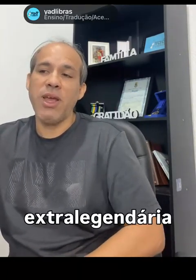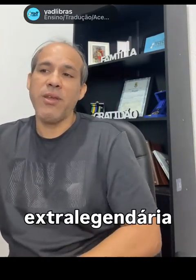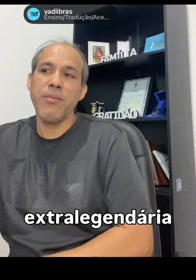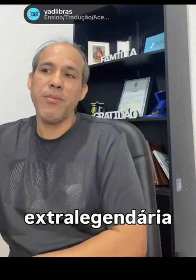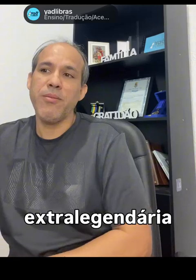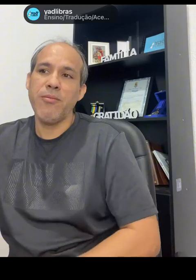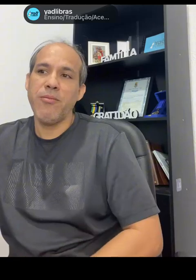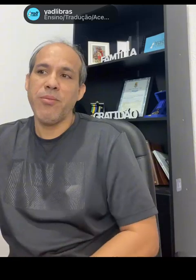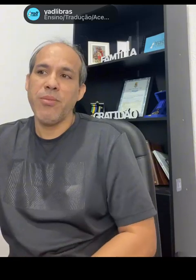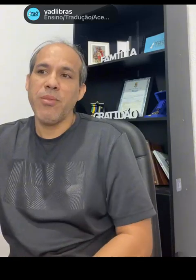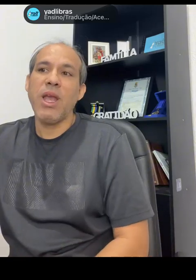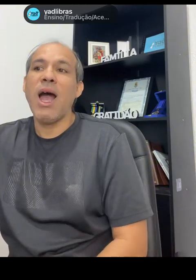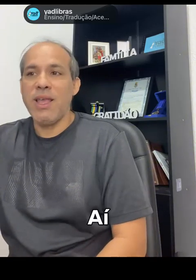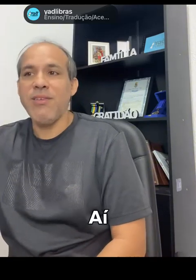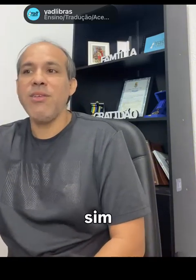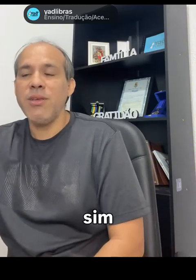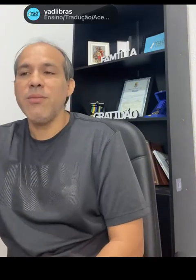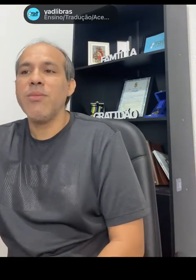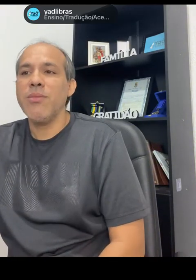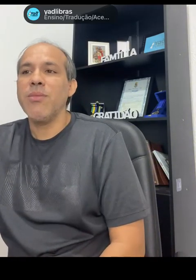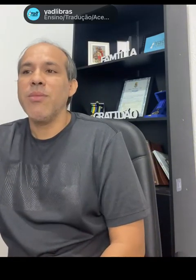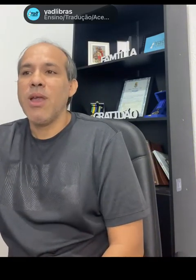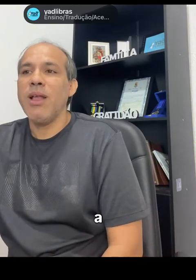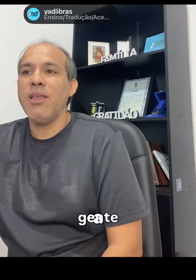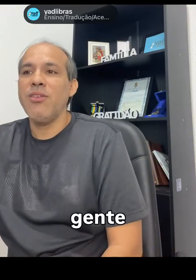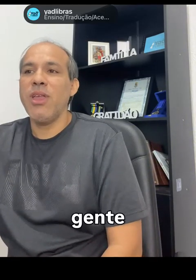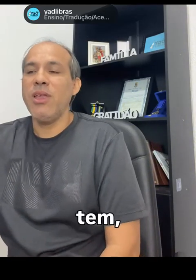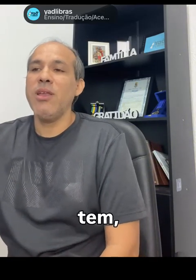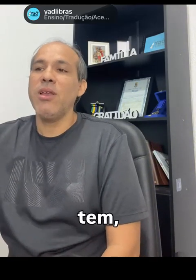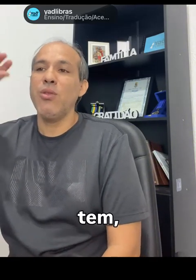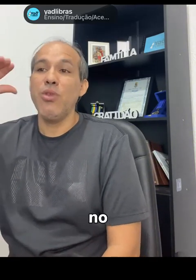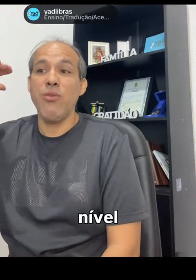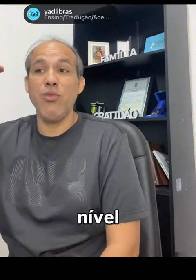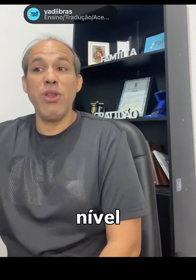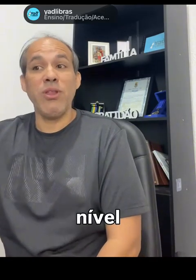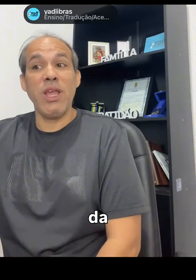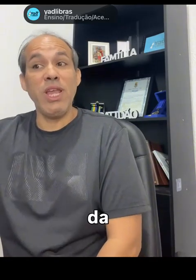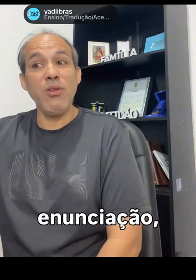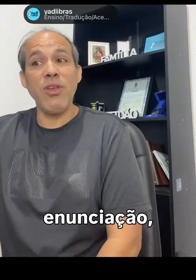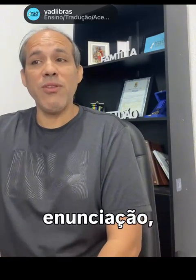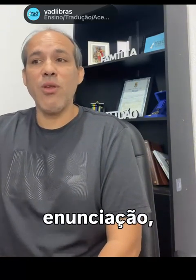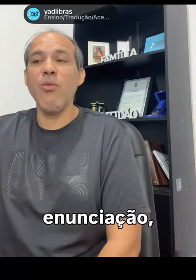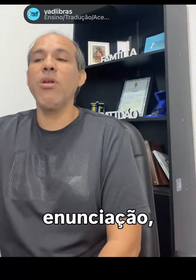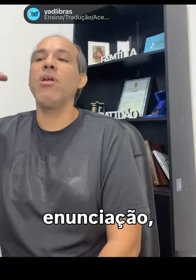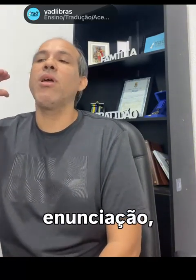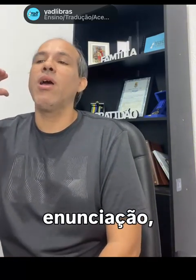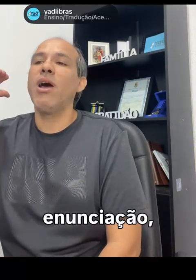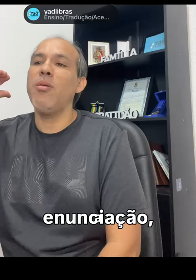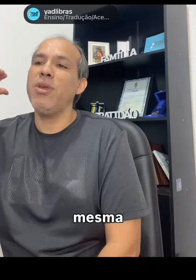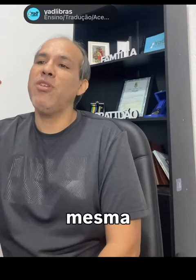extraordinária. Aí sim, a gente tem, no nível da enunciação, a